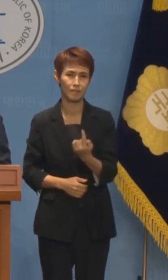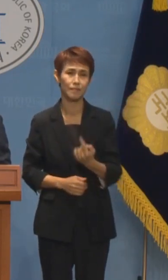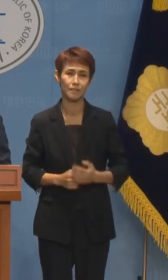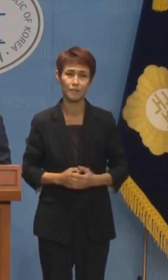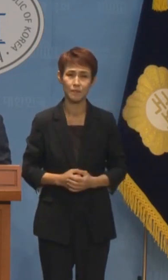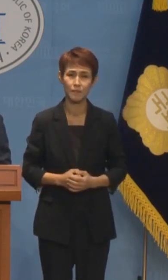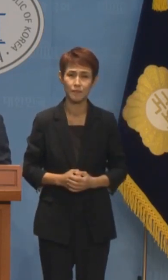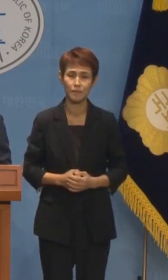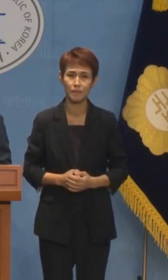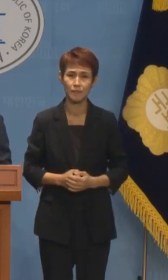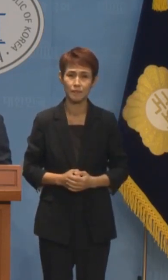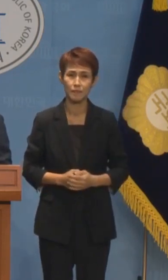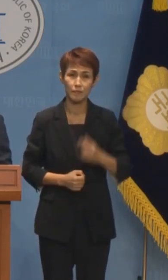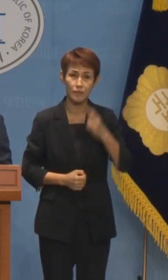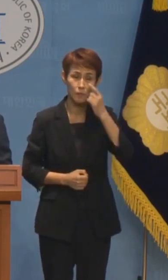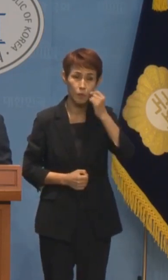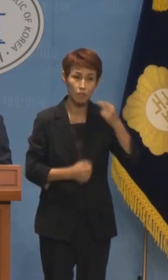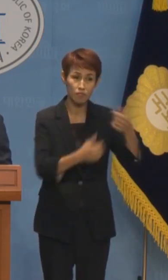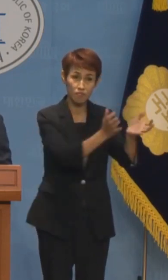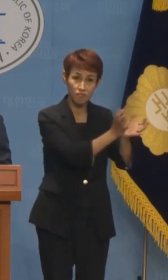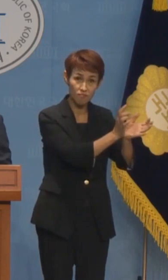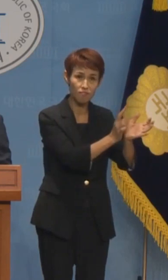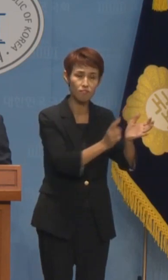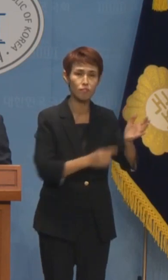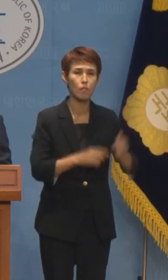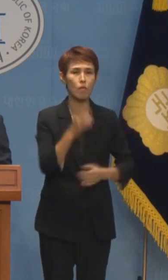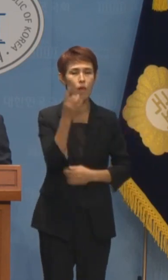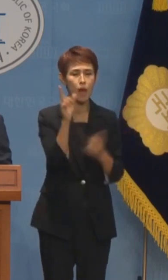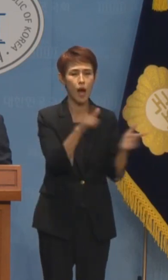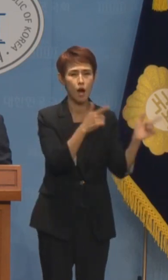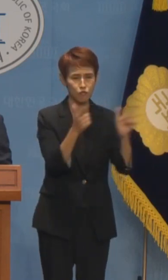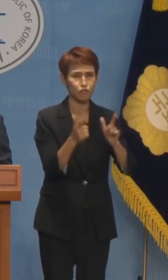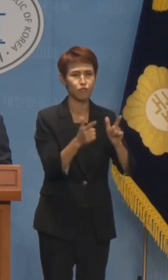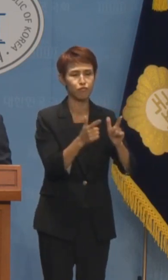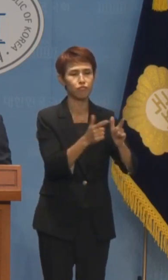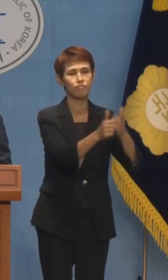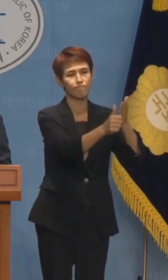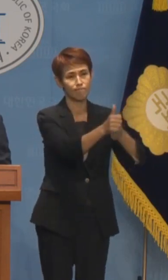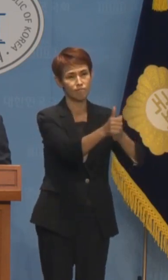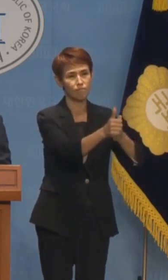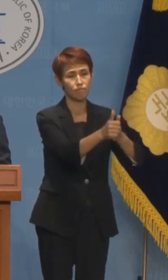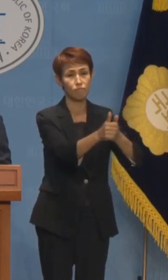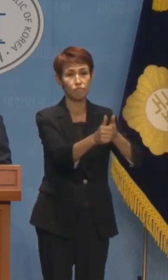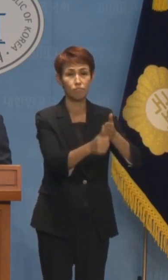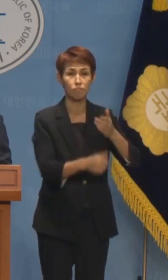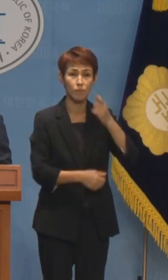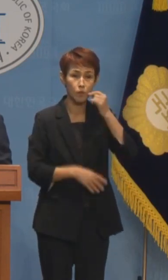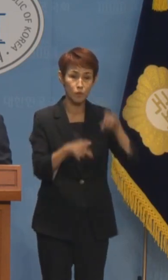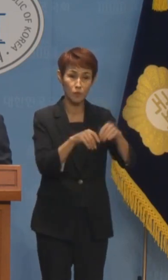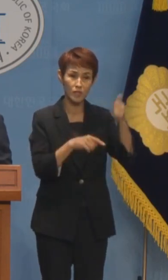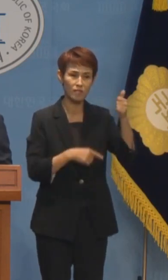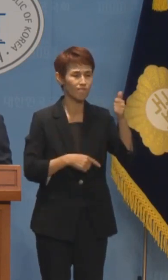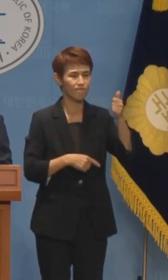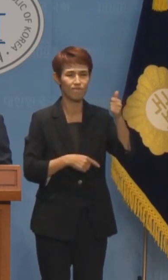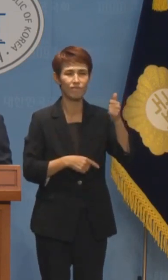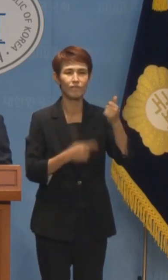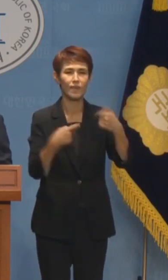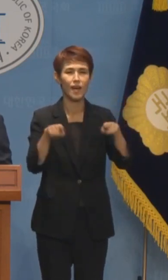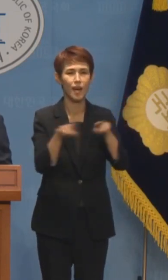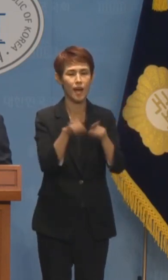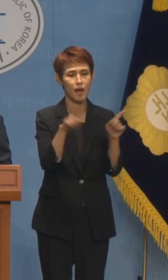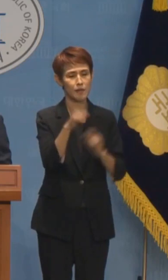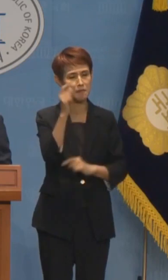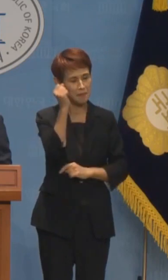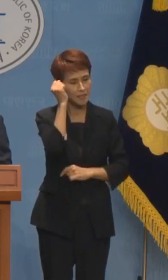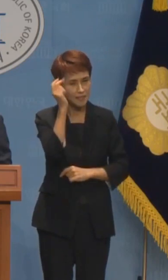방한했습니다 일본 외무성은 당일 일정을 제안했으나 기시다 총리가 일하면서 윤